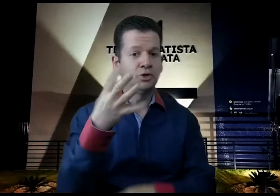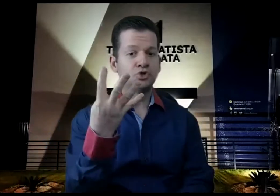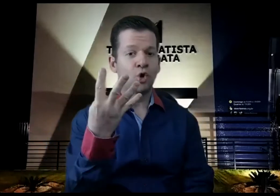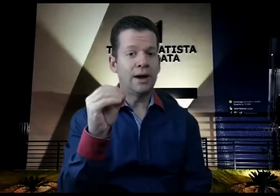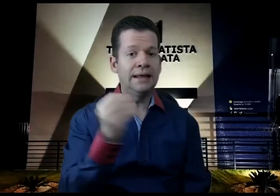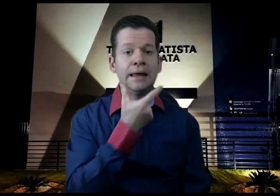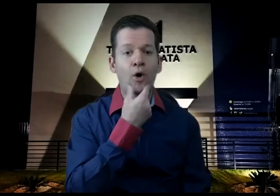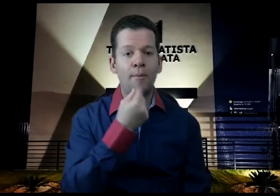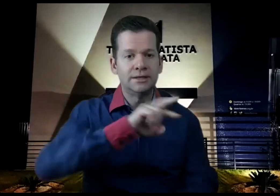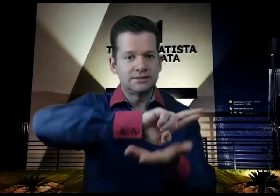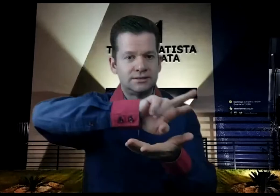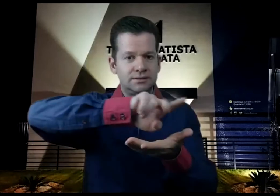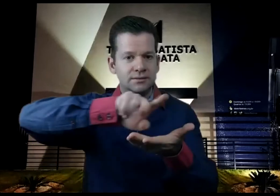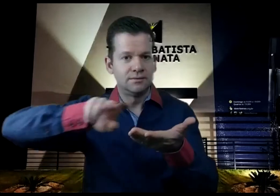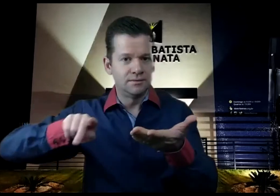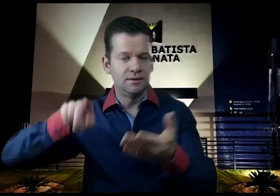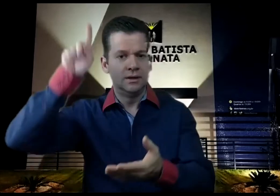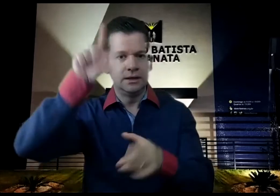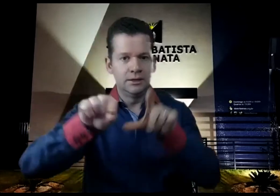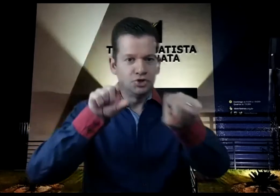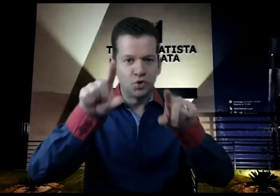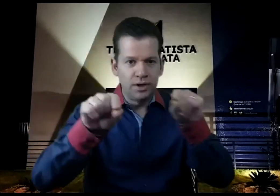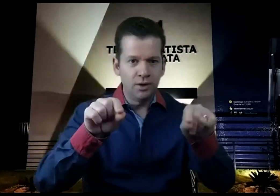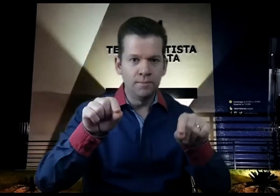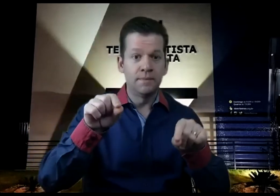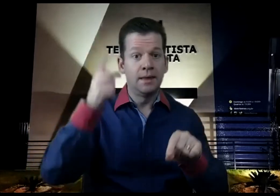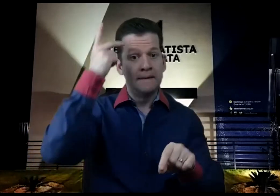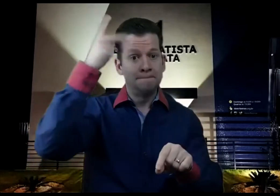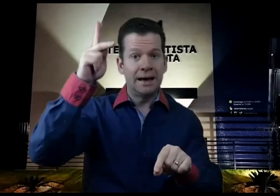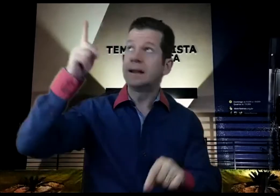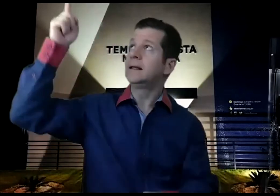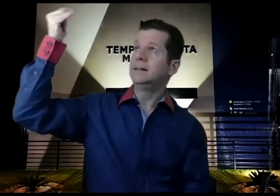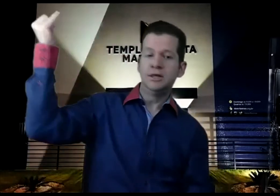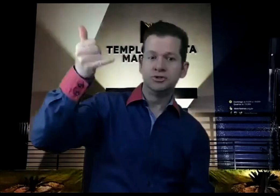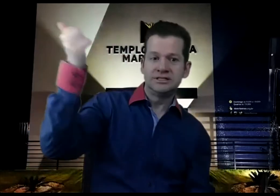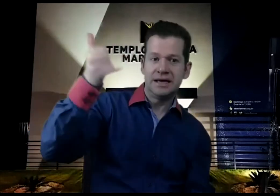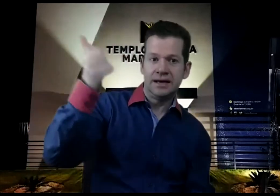menos 40 homens que Deus escolheu para Deus estar